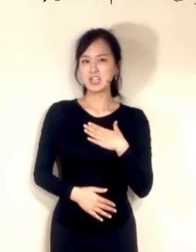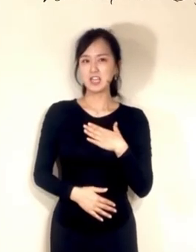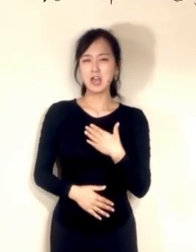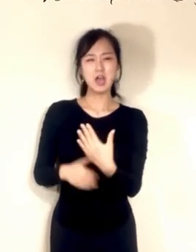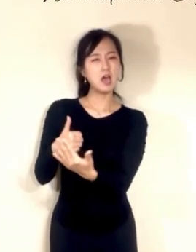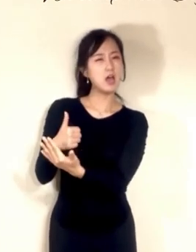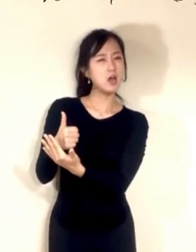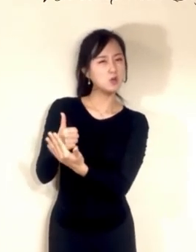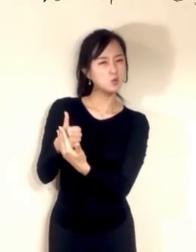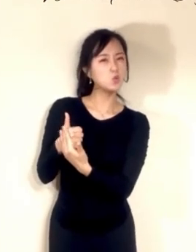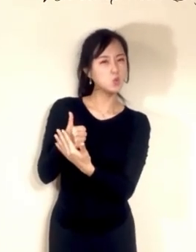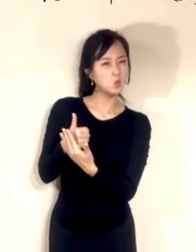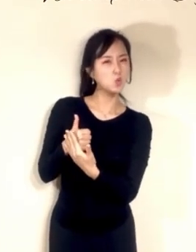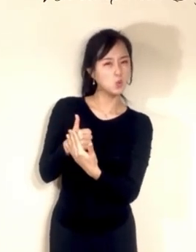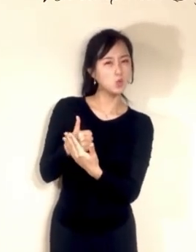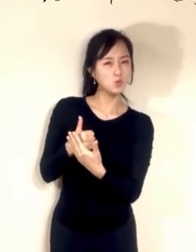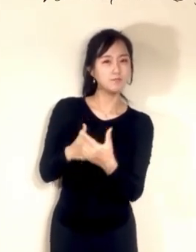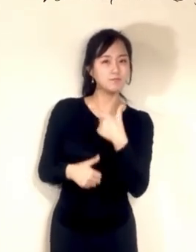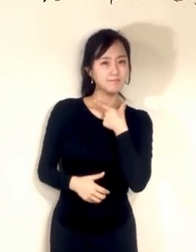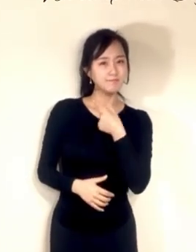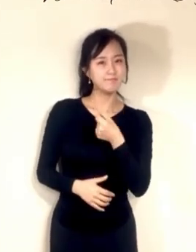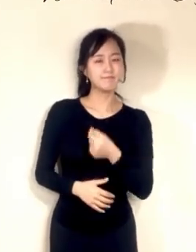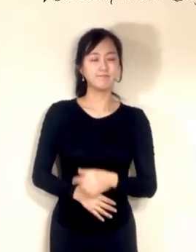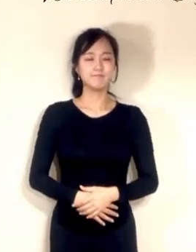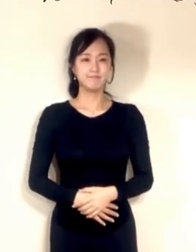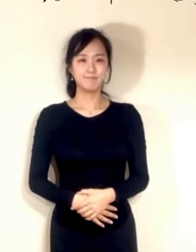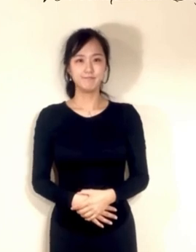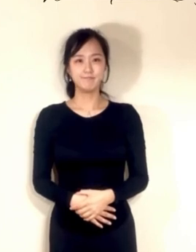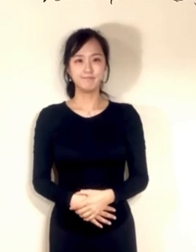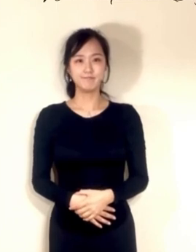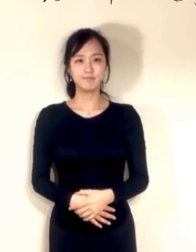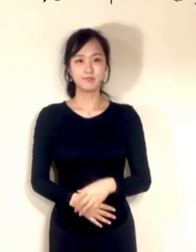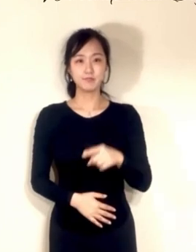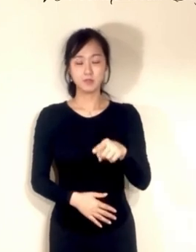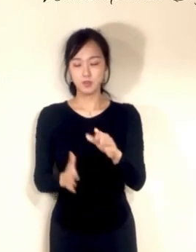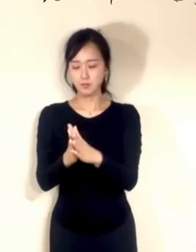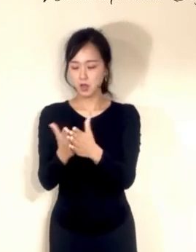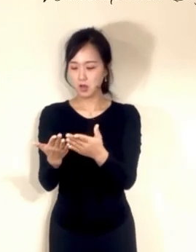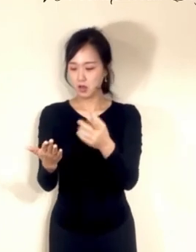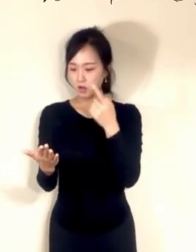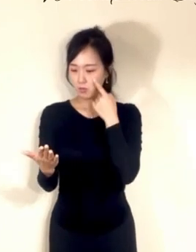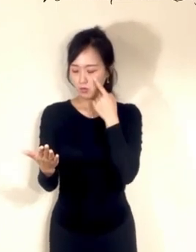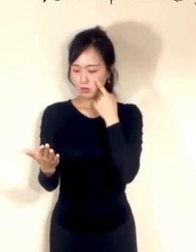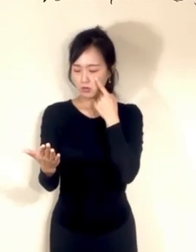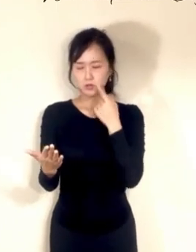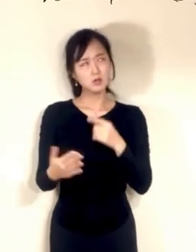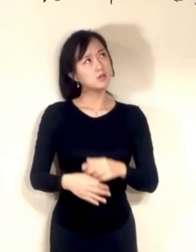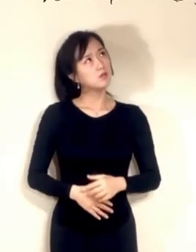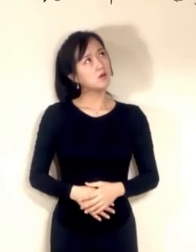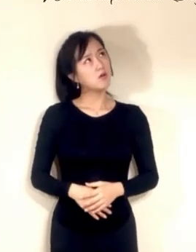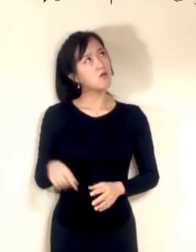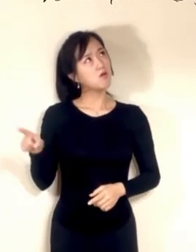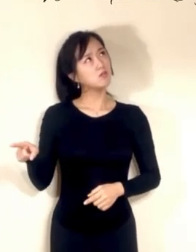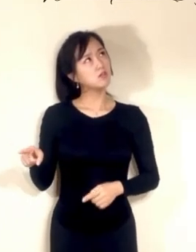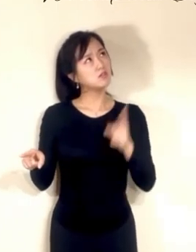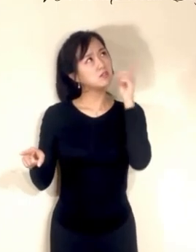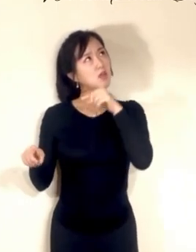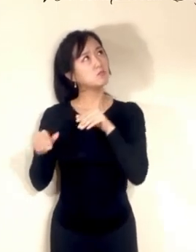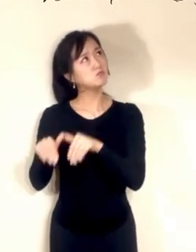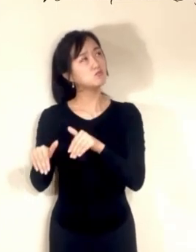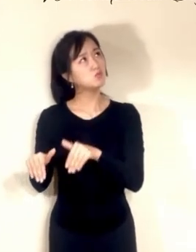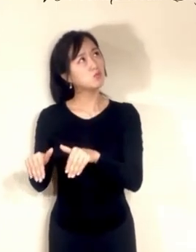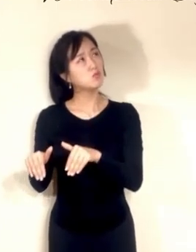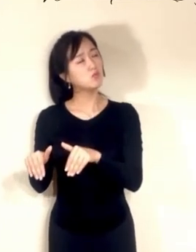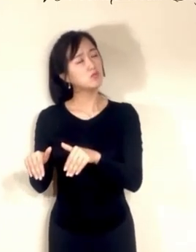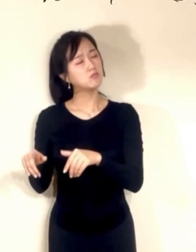베풀었던 그 선심으로 생색을 내려는 것이죠. 이 말씀을 읽으면서 언뜻 생각하면